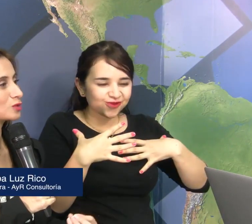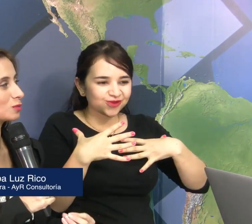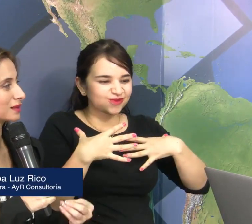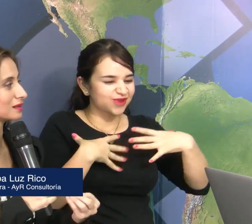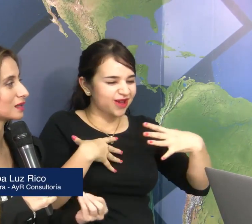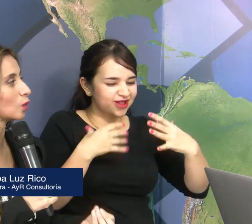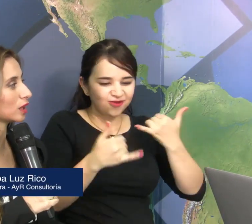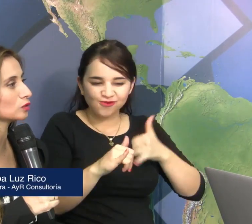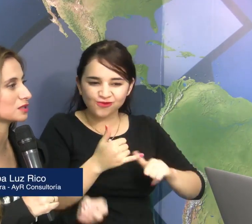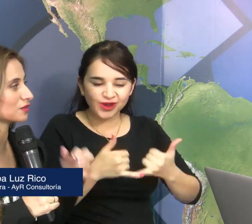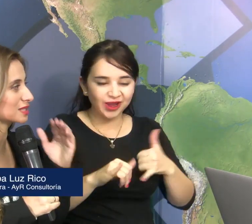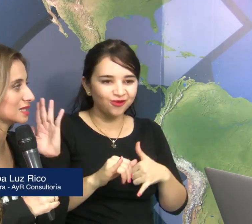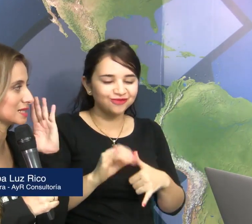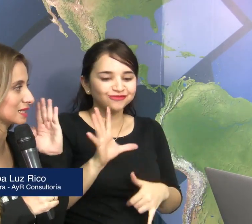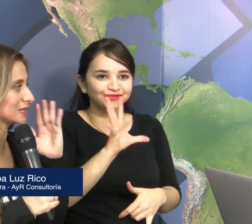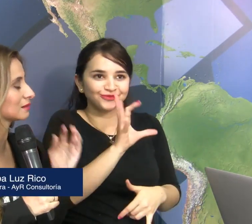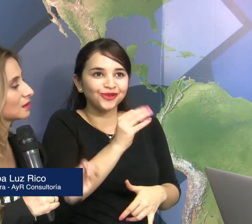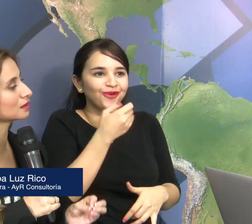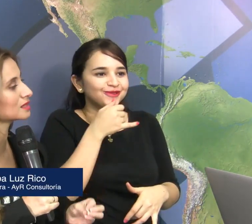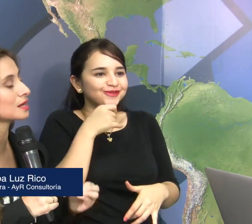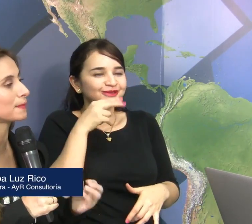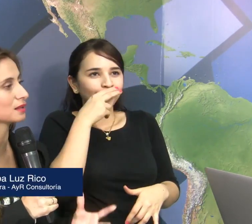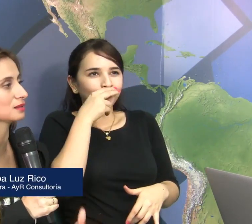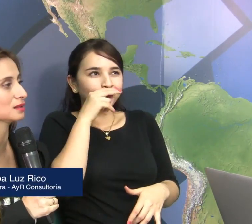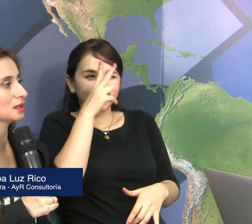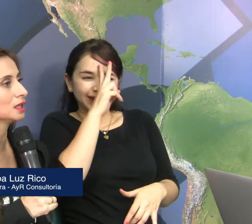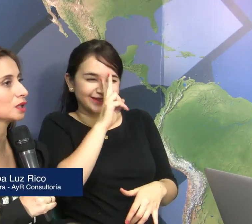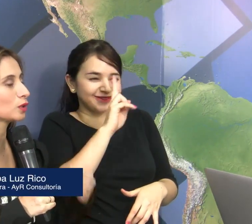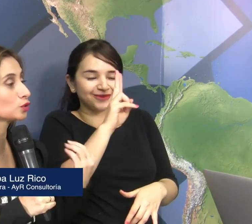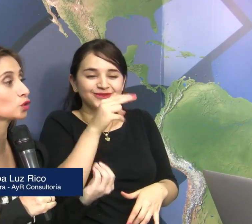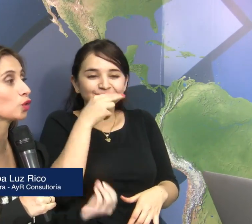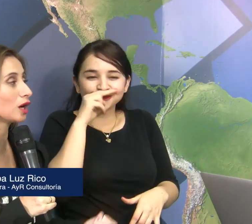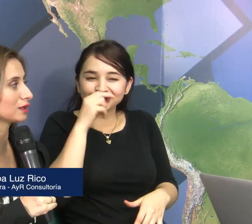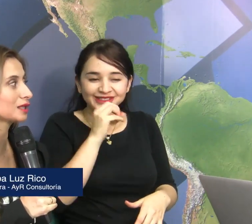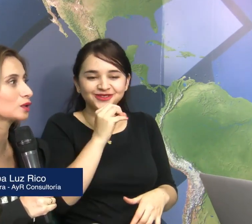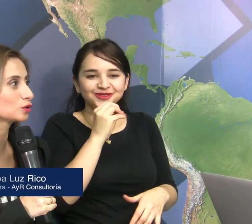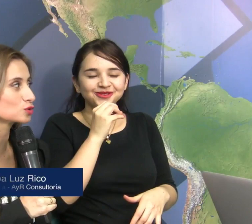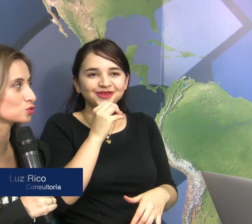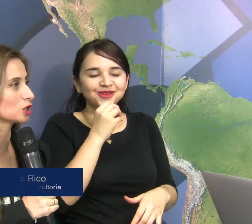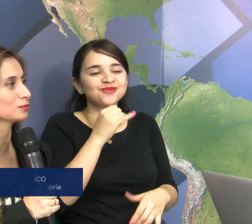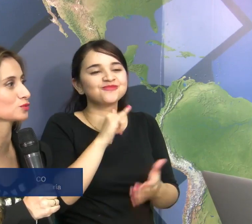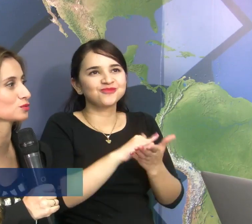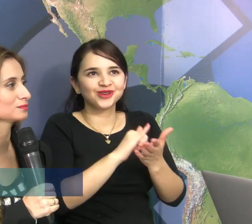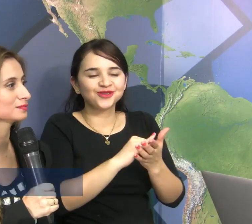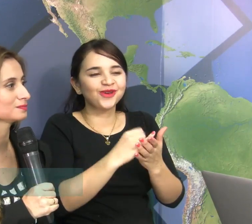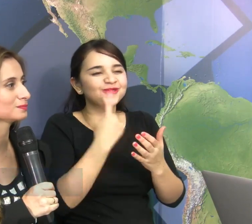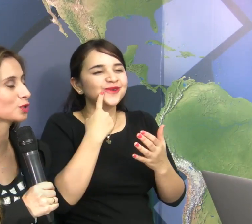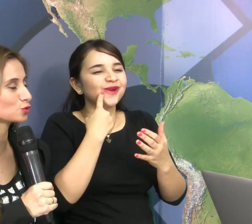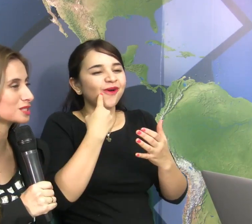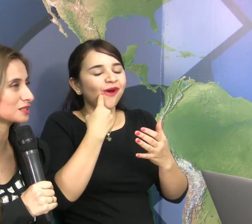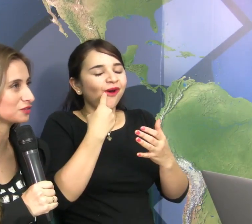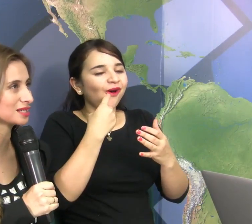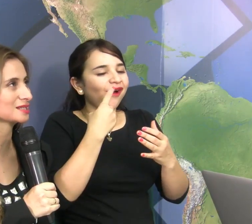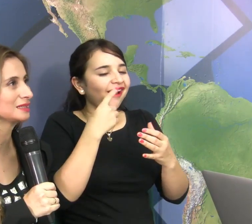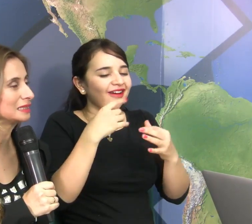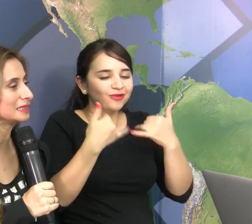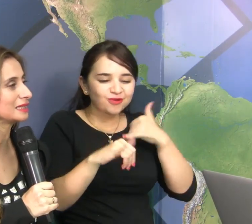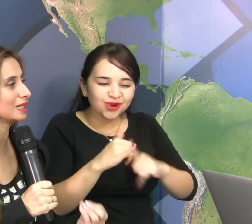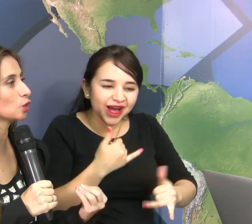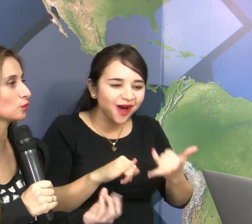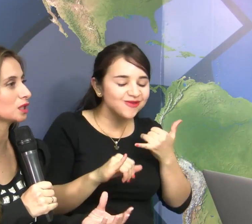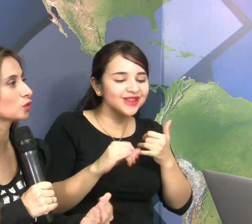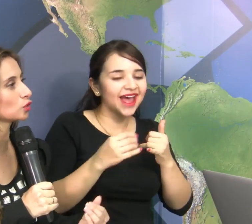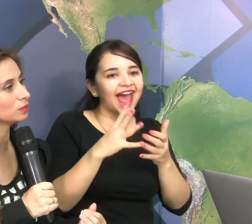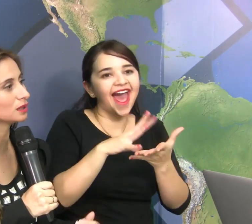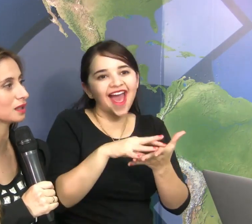lo hacemos a partir del juego, más fácil se retiene y se aprende que cuando no lo hablan, que cuando lo escuchamos. Por eso nuestra frase de